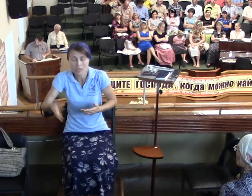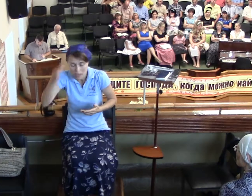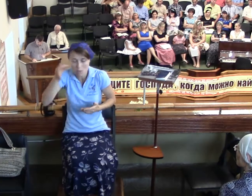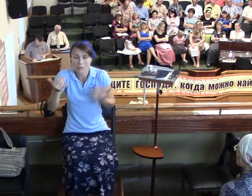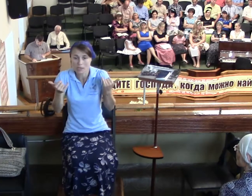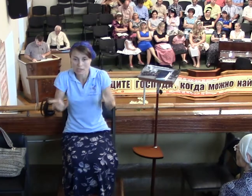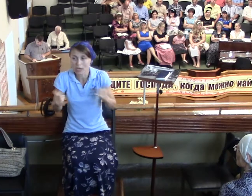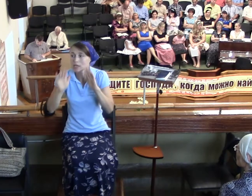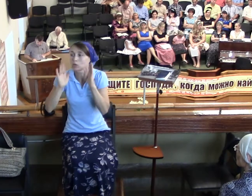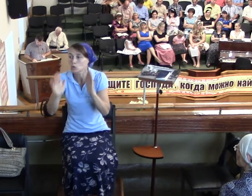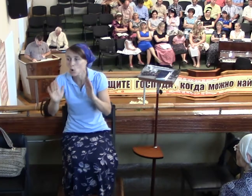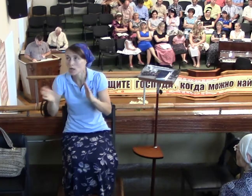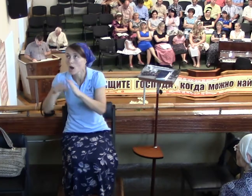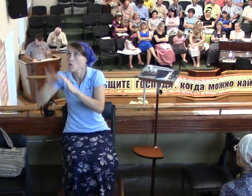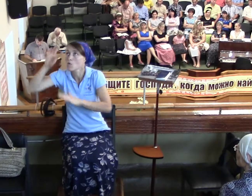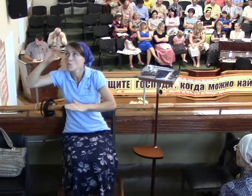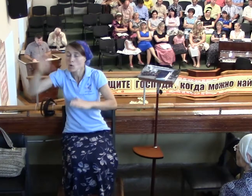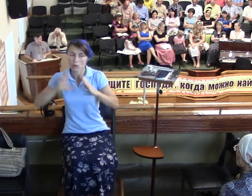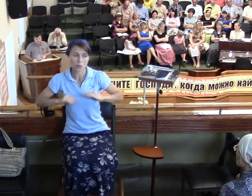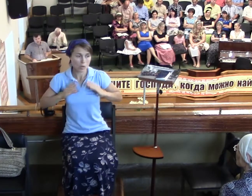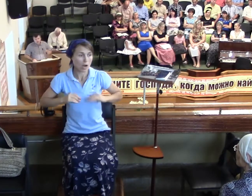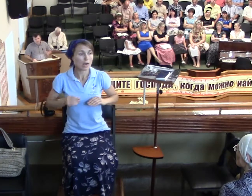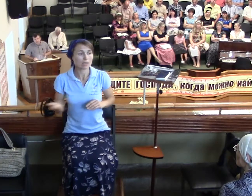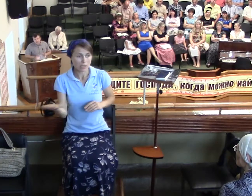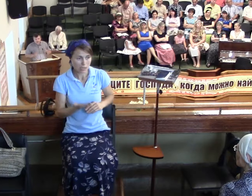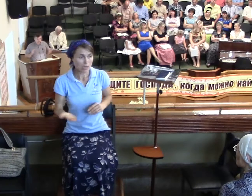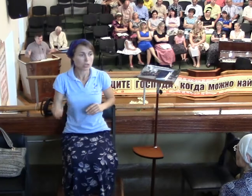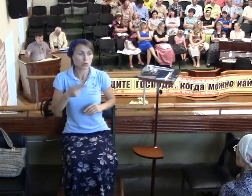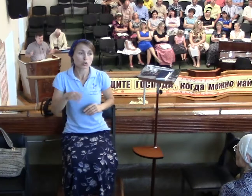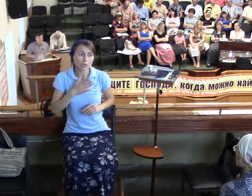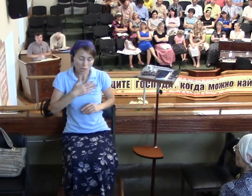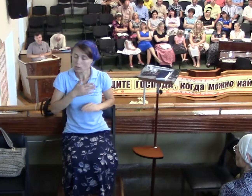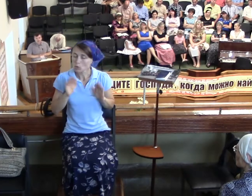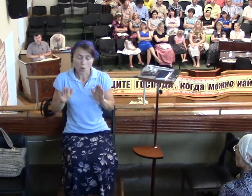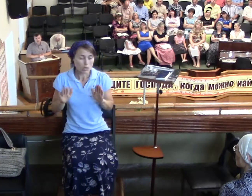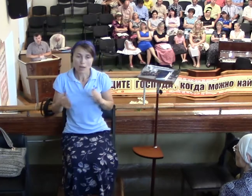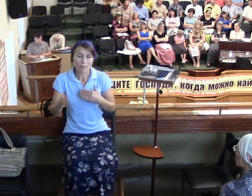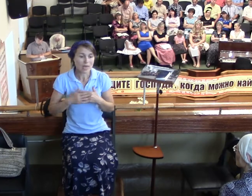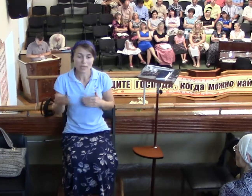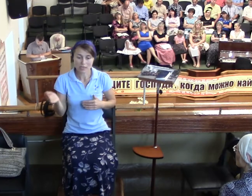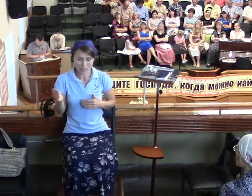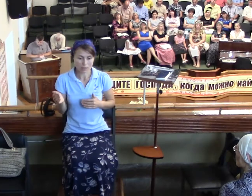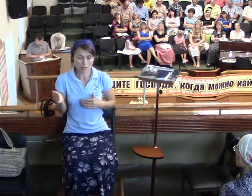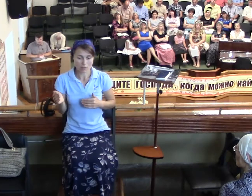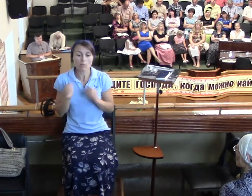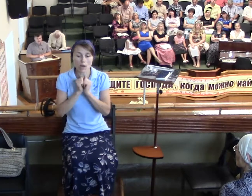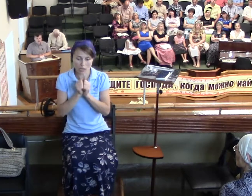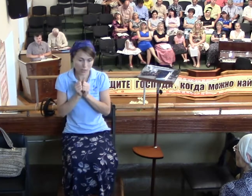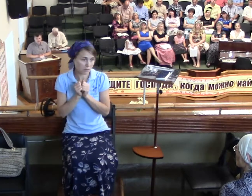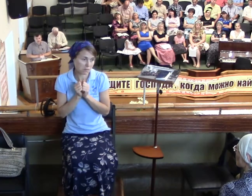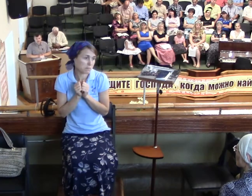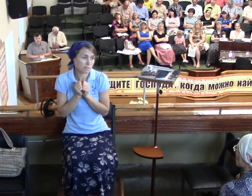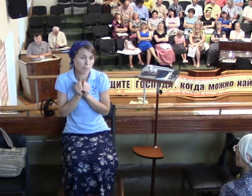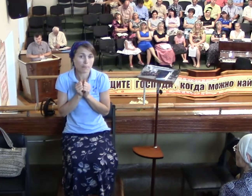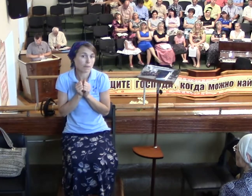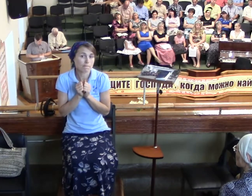Боге успокаивается наша душа. И вы знаете, вопрос в конце, вот перед тем, как мы будем молиться, а что же нам с вами делать,